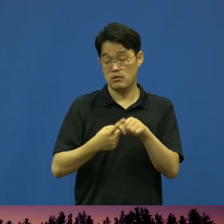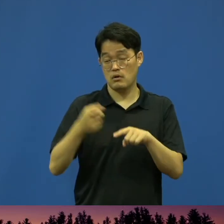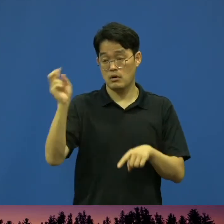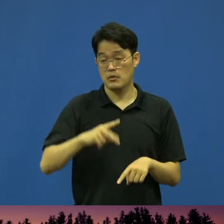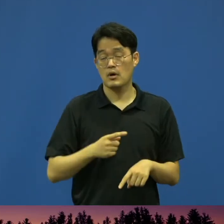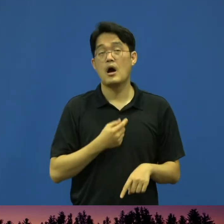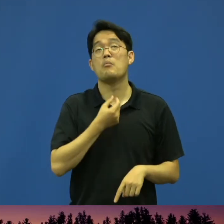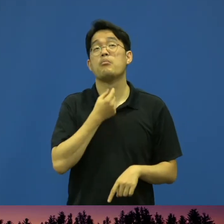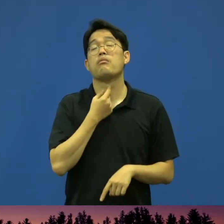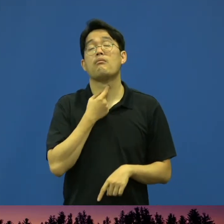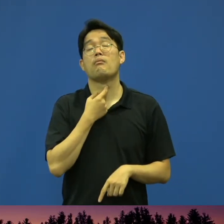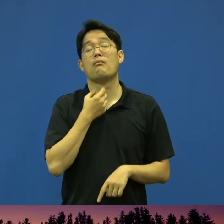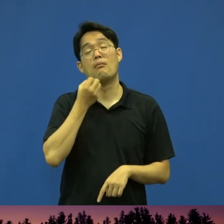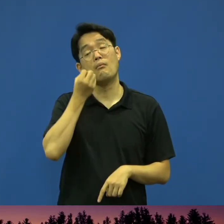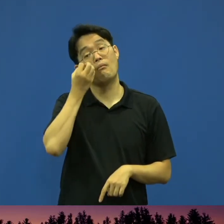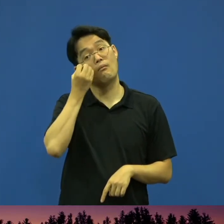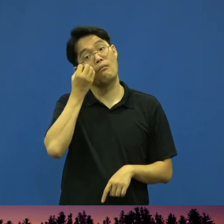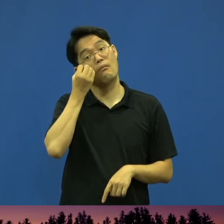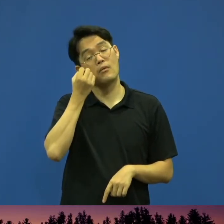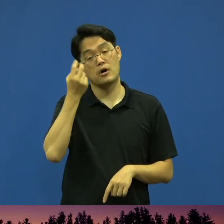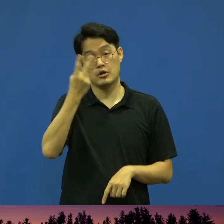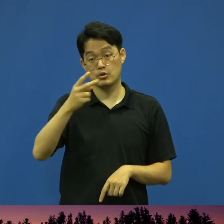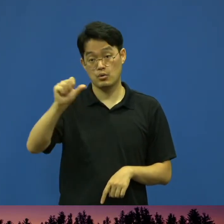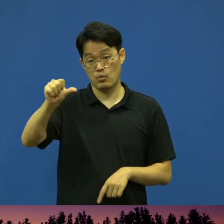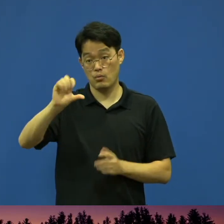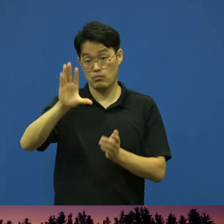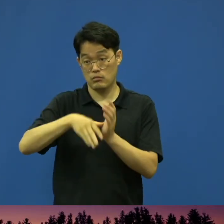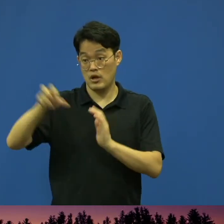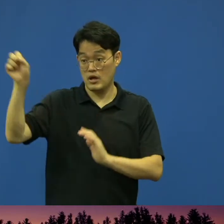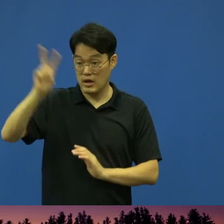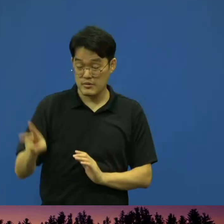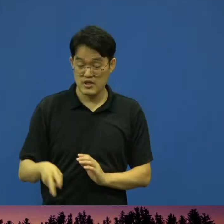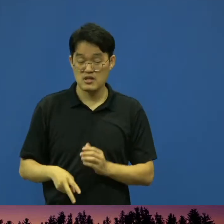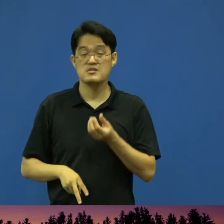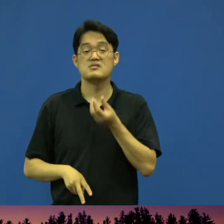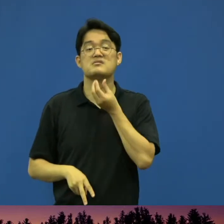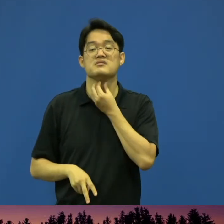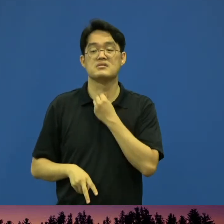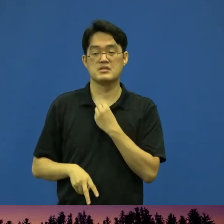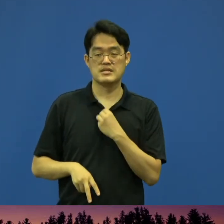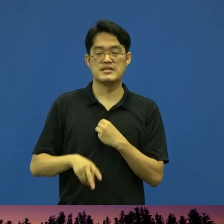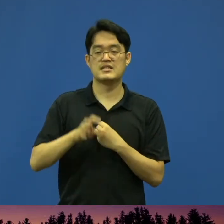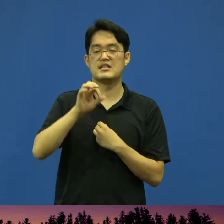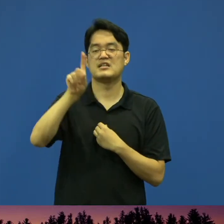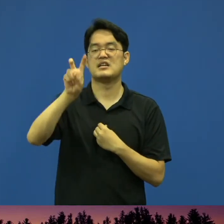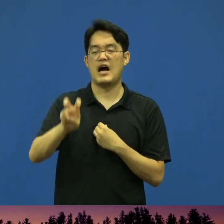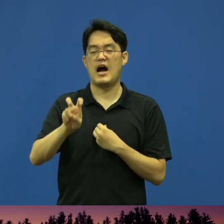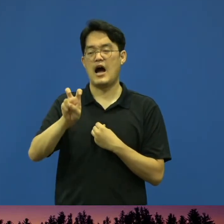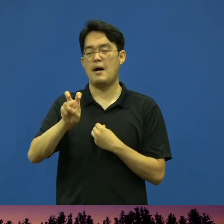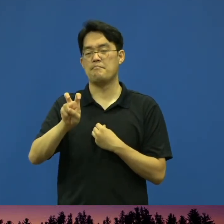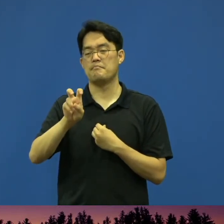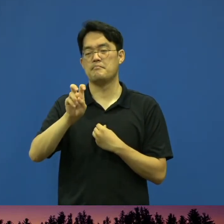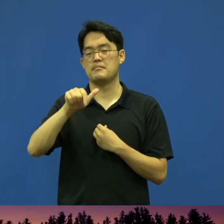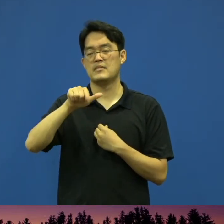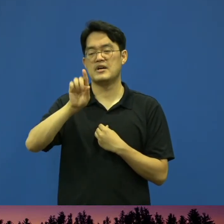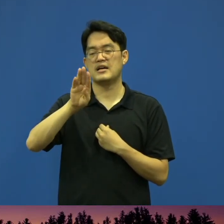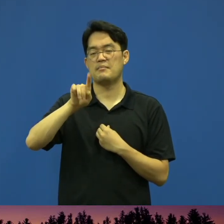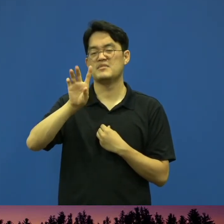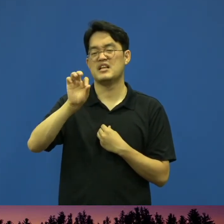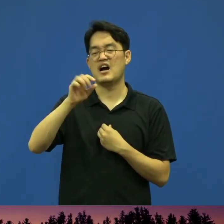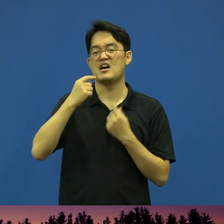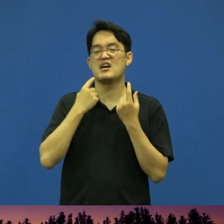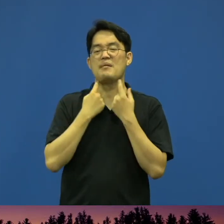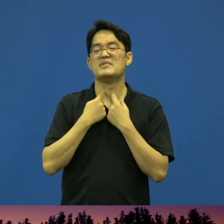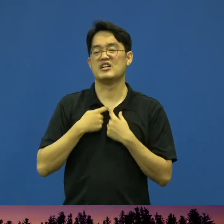거예요. 2005년에 갑작스럽게 찾아온 갑상선 암이 있었습니다. 수술을 시작했는데요, 수술